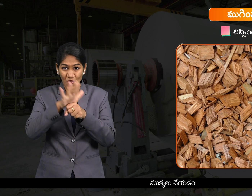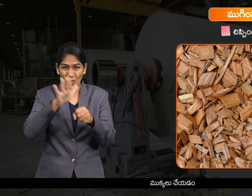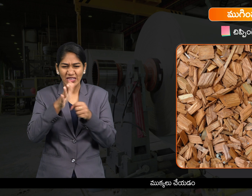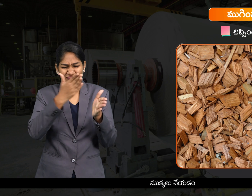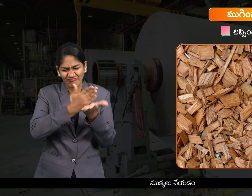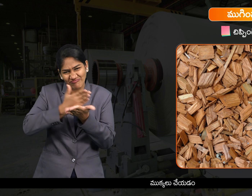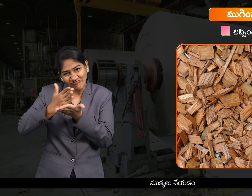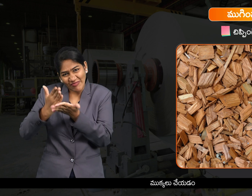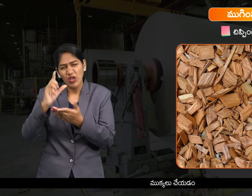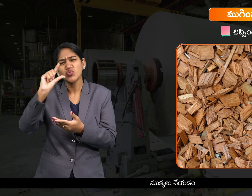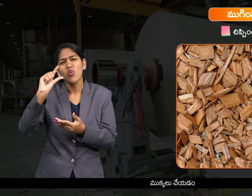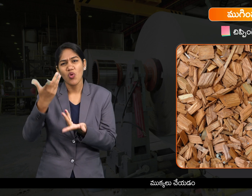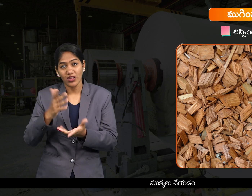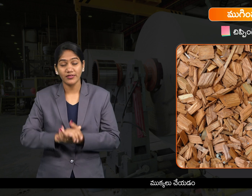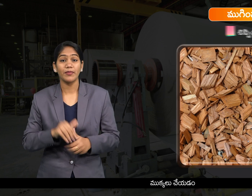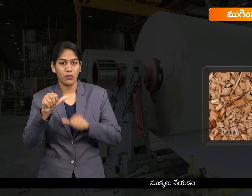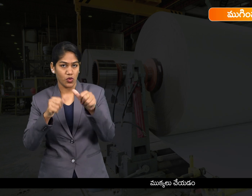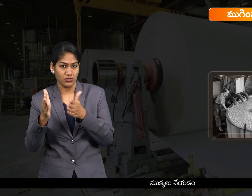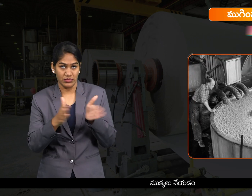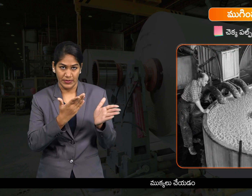ముక్కలు చేయడం,